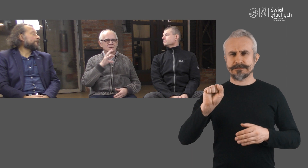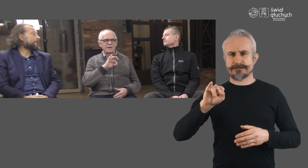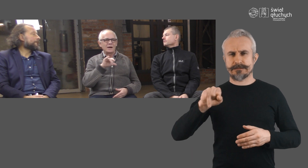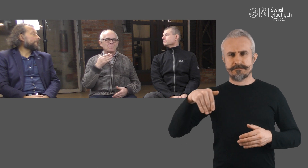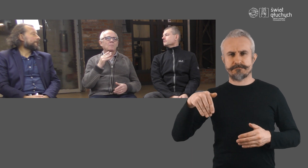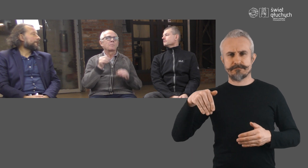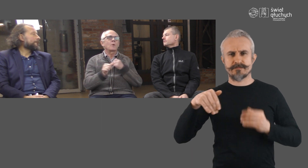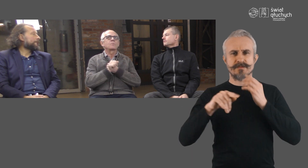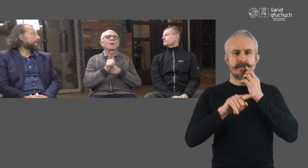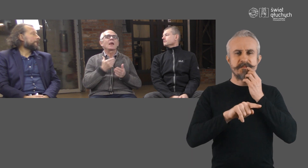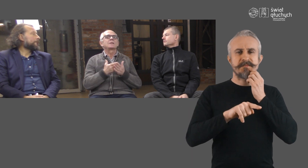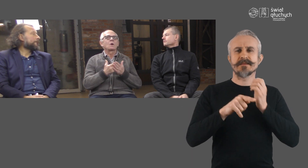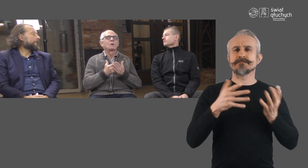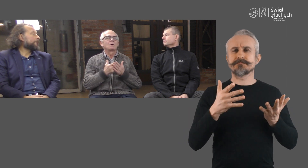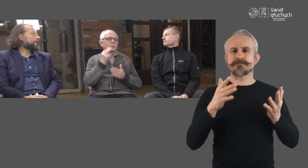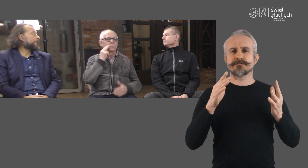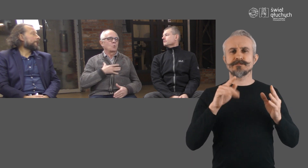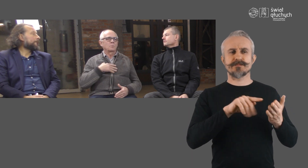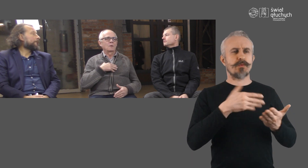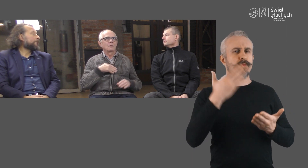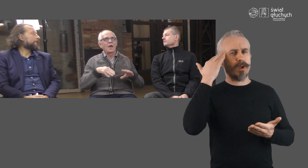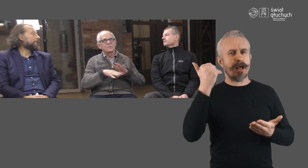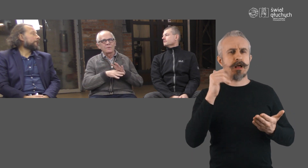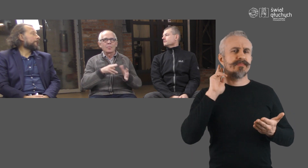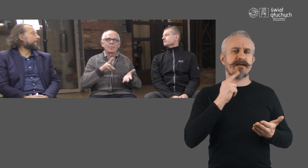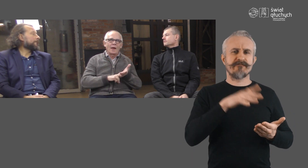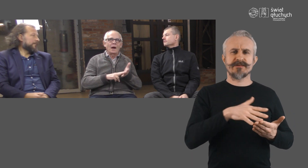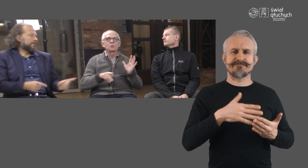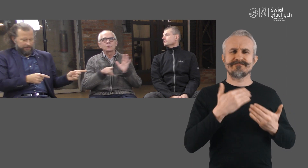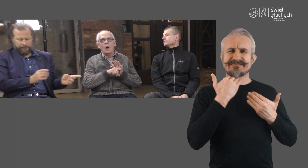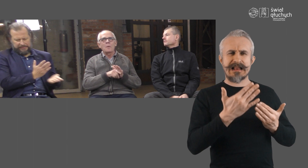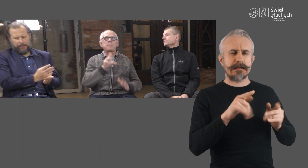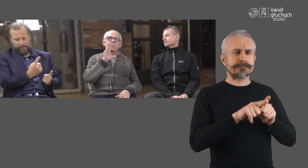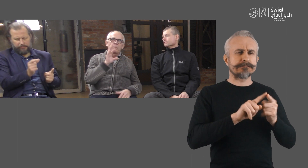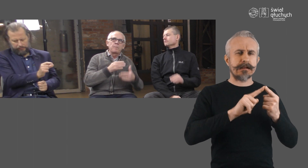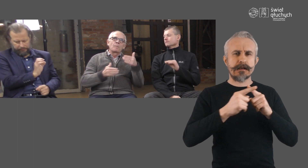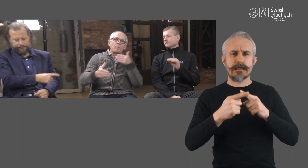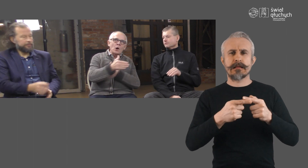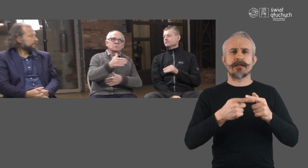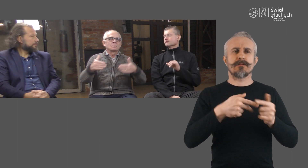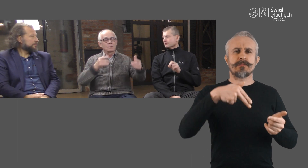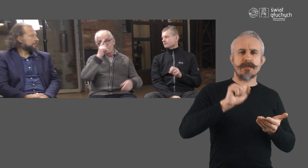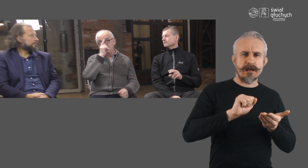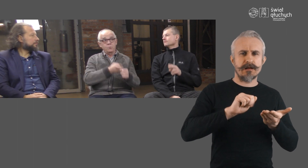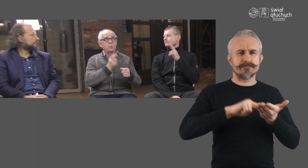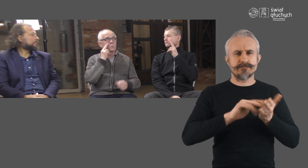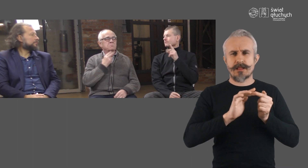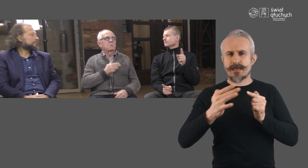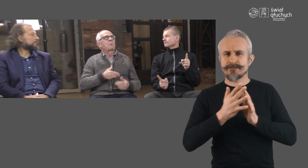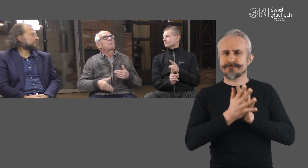czasami nie lubię patrzeć na SJM, głusi nie lubią